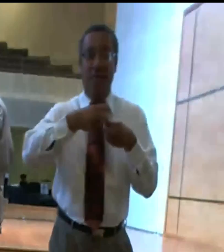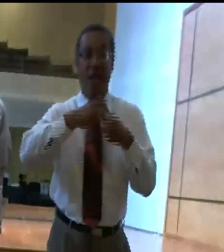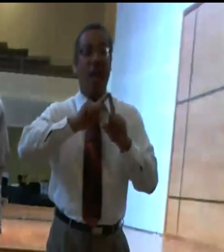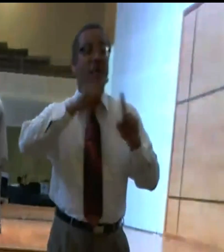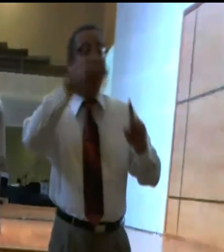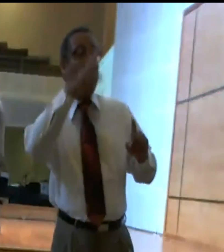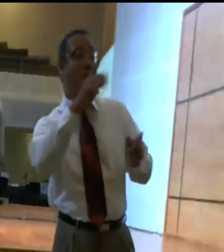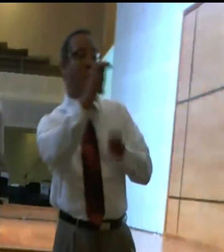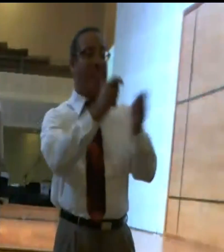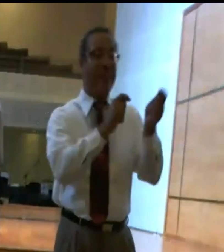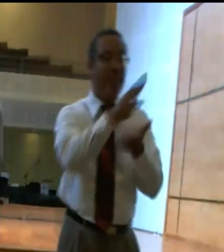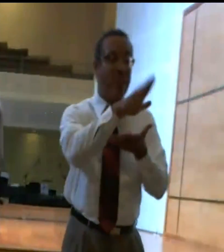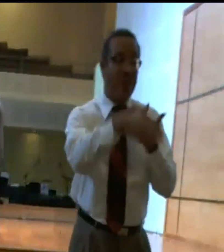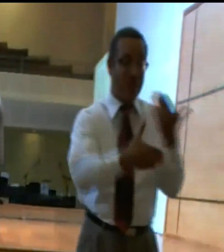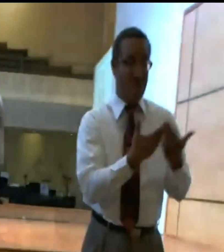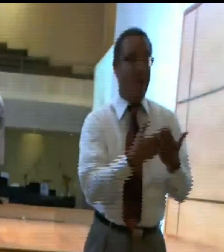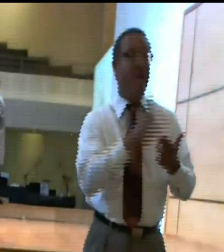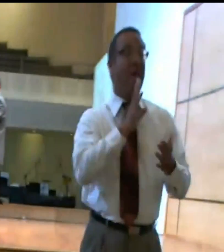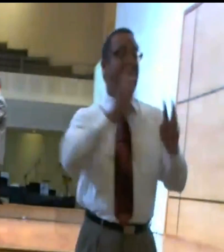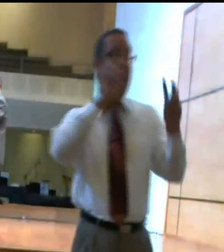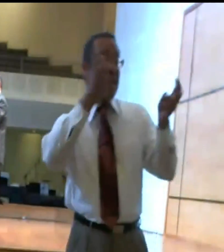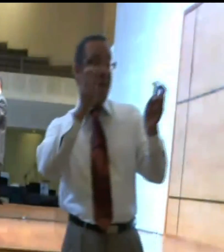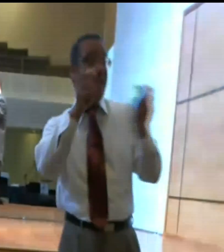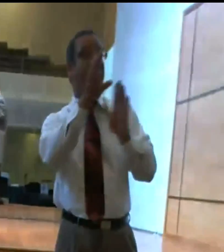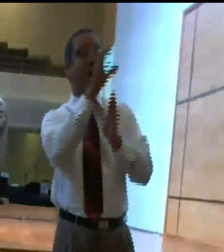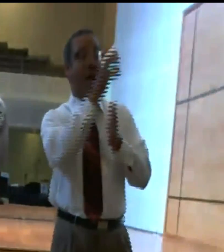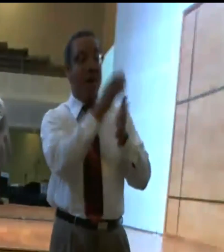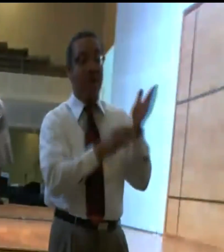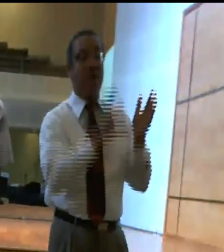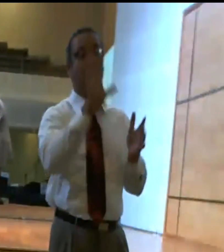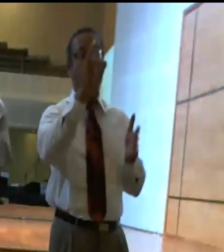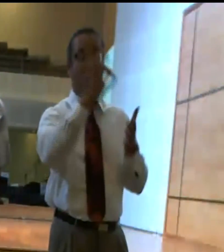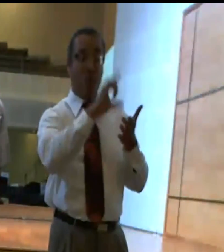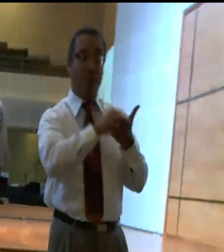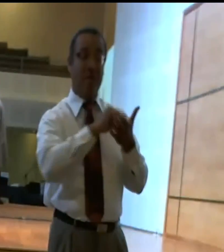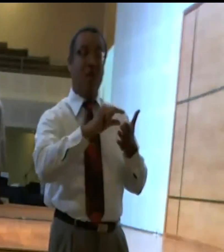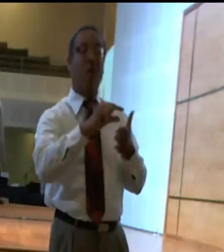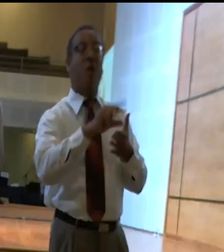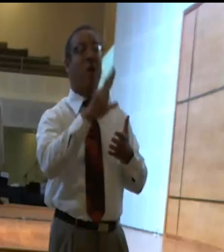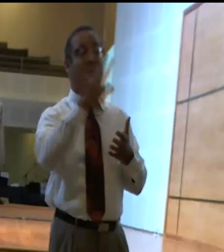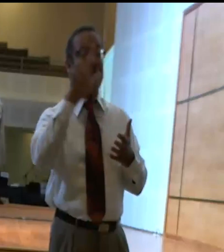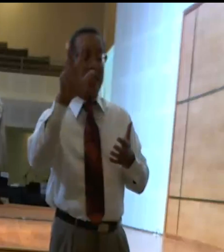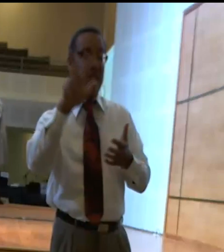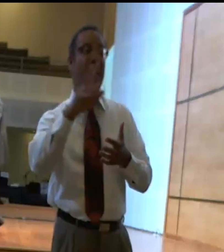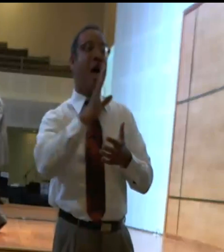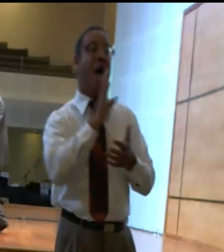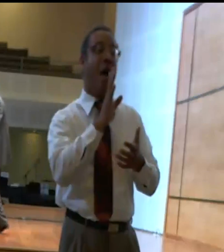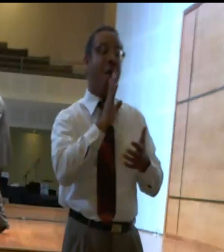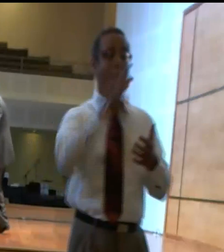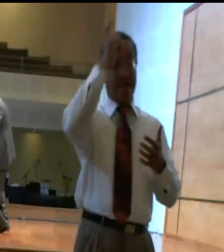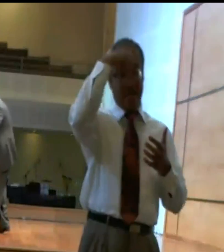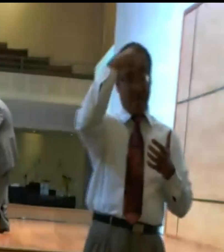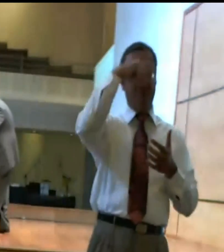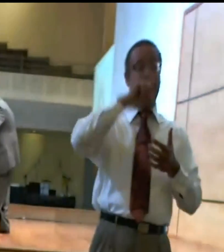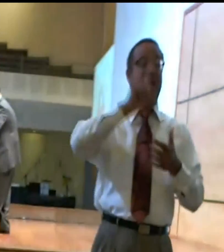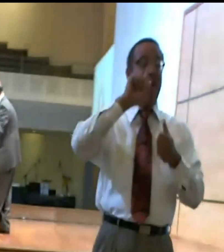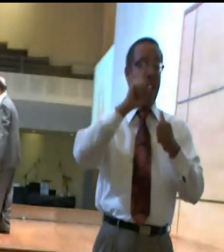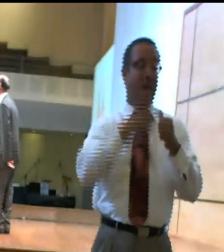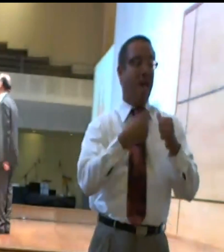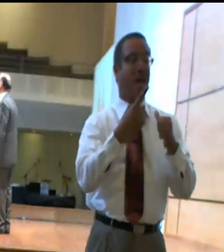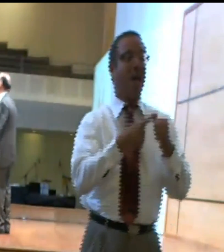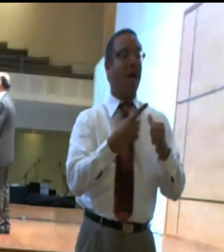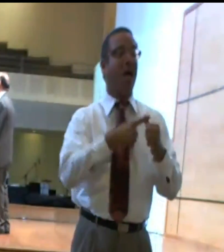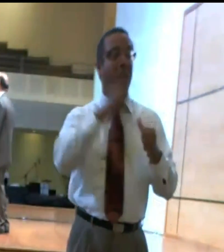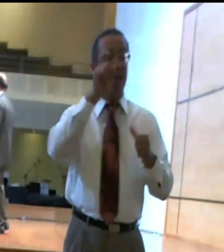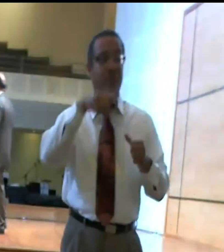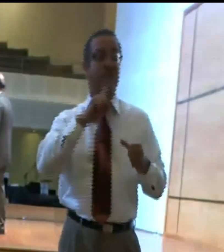capítulo 8 de Eclesiastés, que nosotros podemos resumir en 4 consejos de sabiduría. El primero es